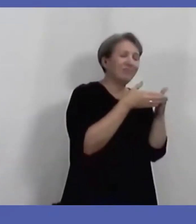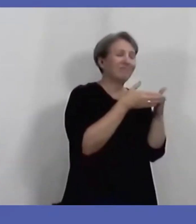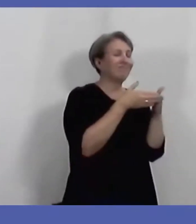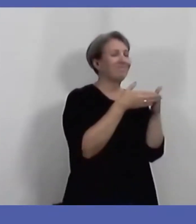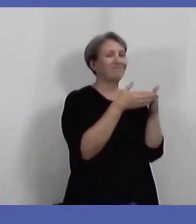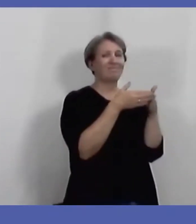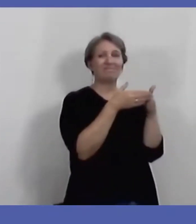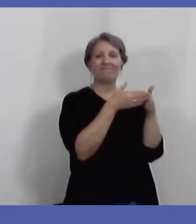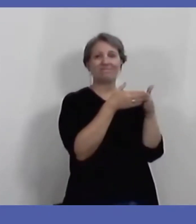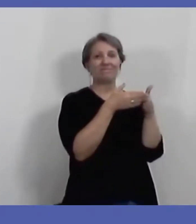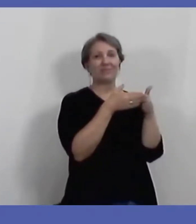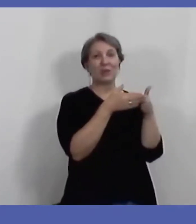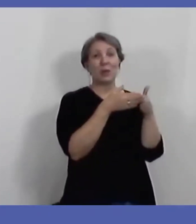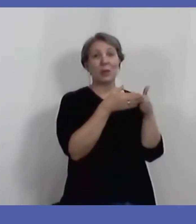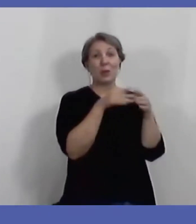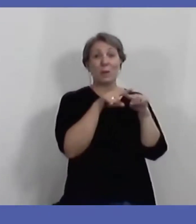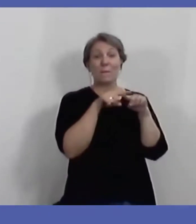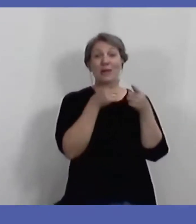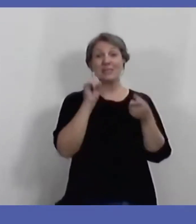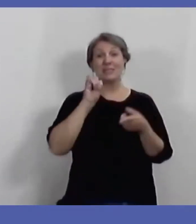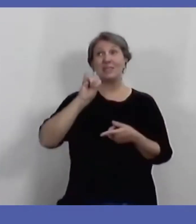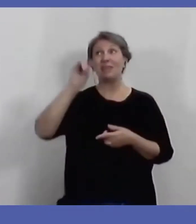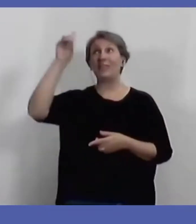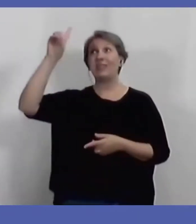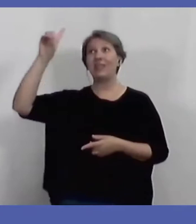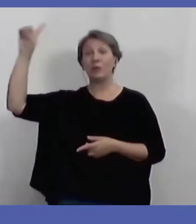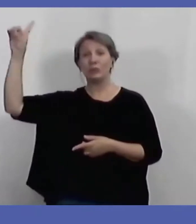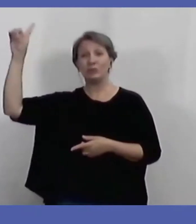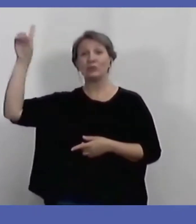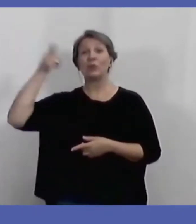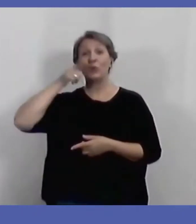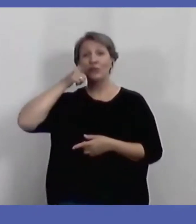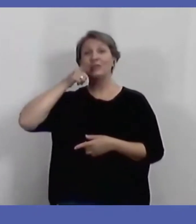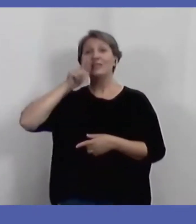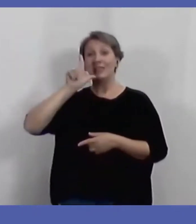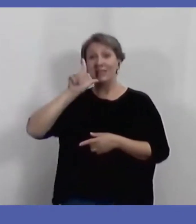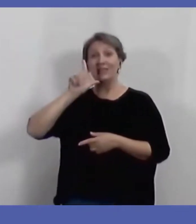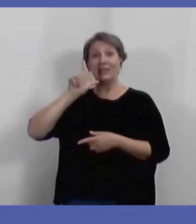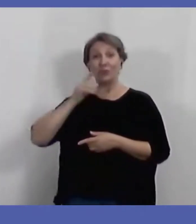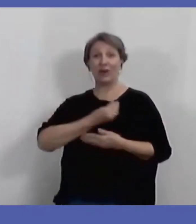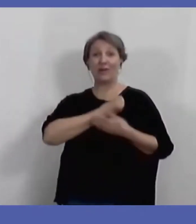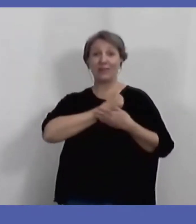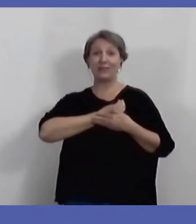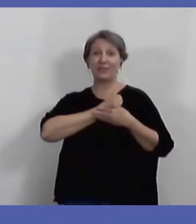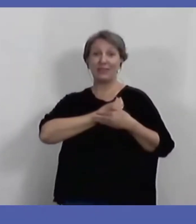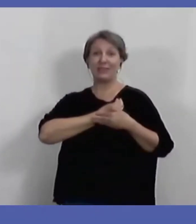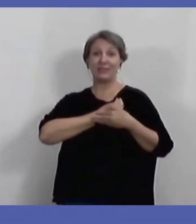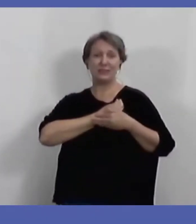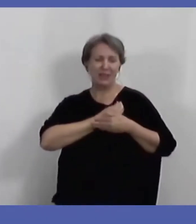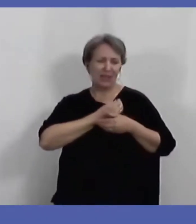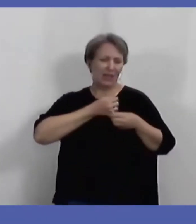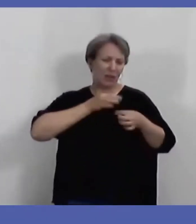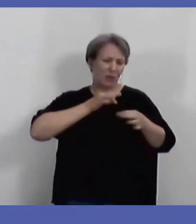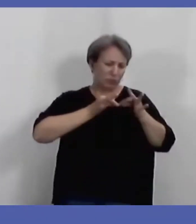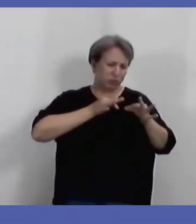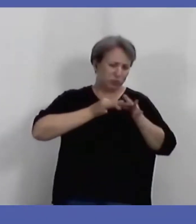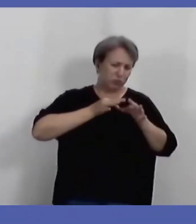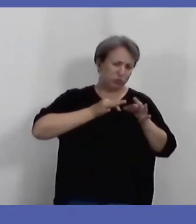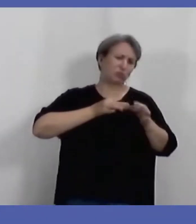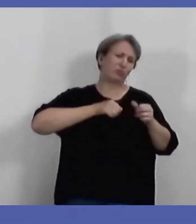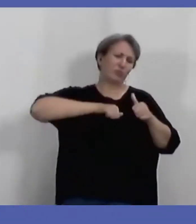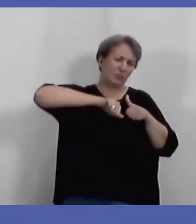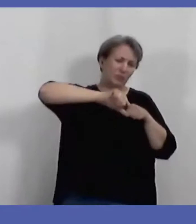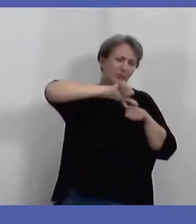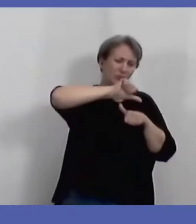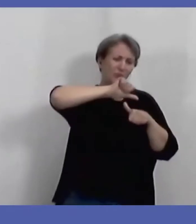você, então esse é um resultado. Não importa o que fazemos para Ele, não é?